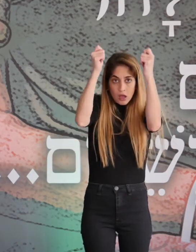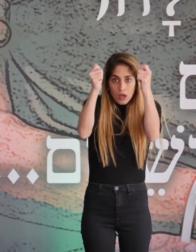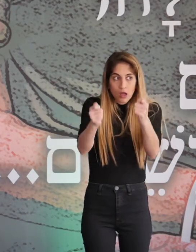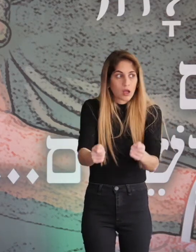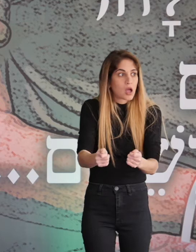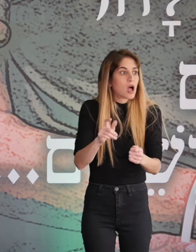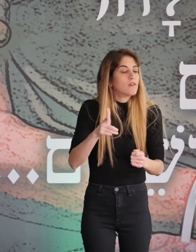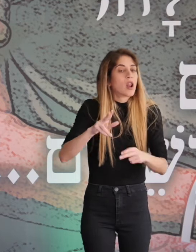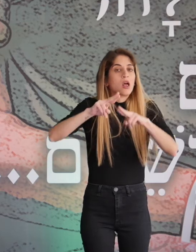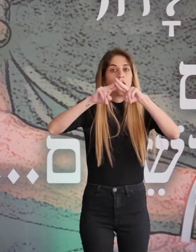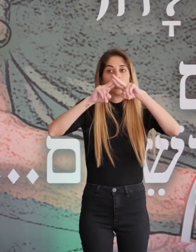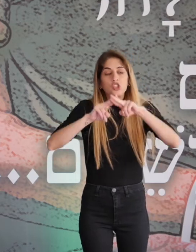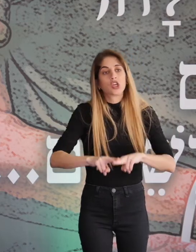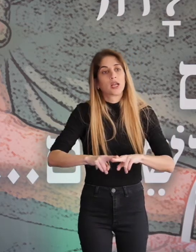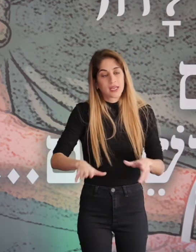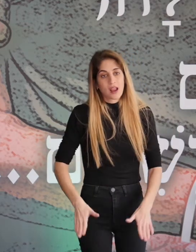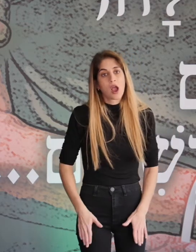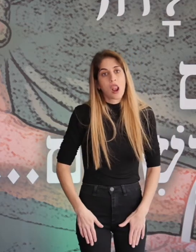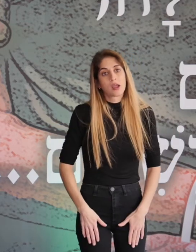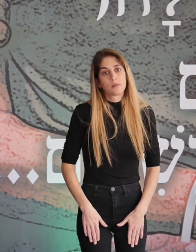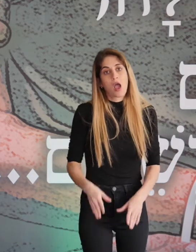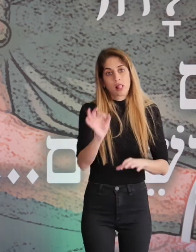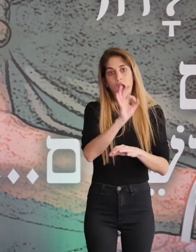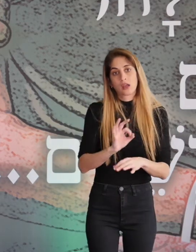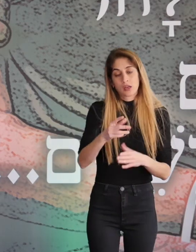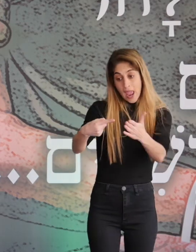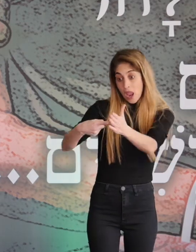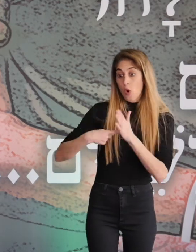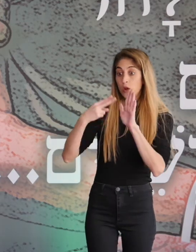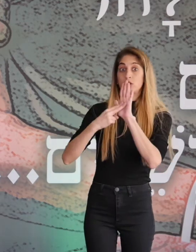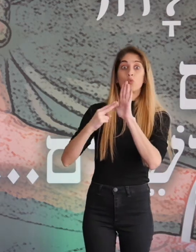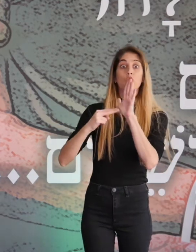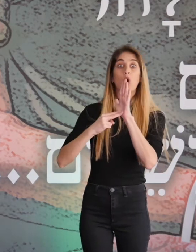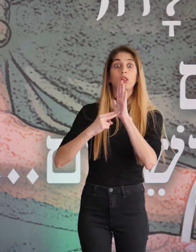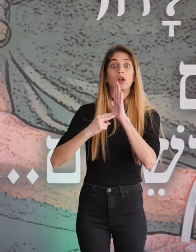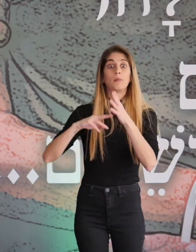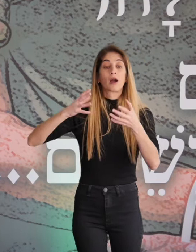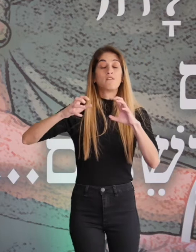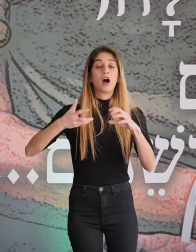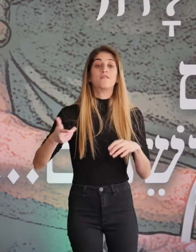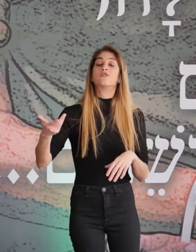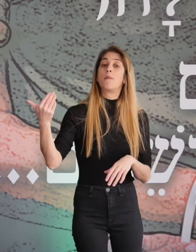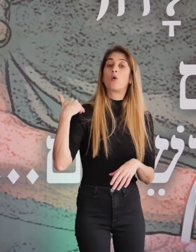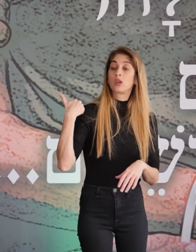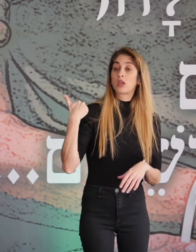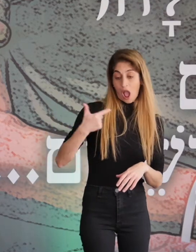אבל השאיר את אזיקי הרגליים. הוא הראה לי תמונות מהפגנה בכפר והאשים אותי שזרקתי